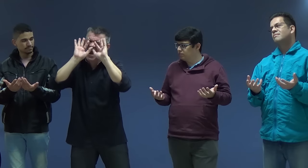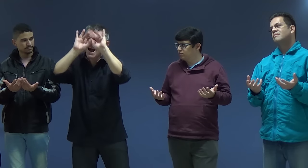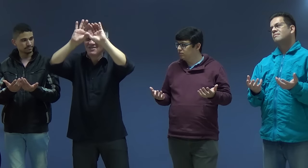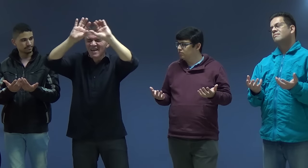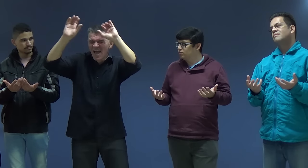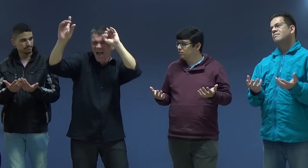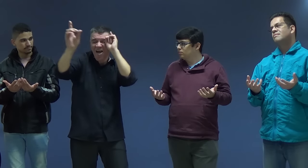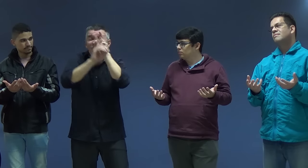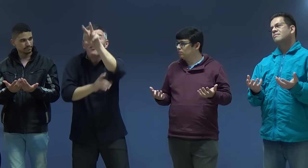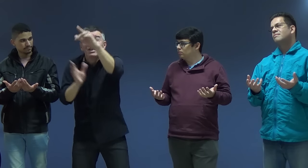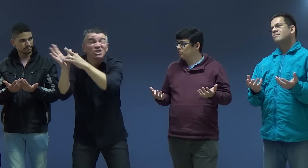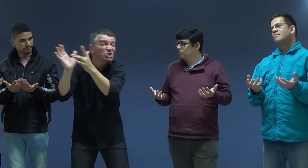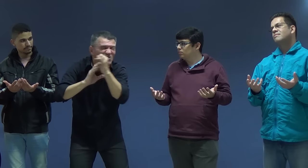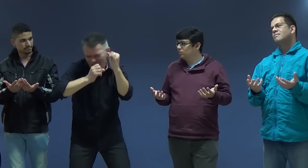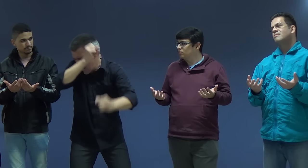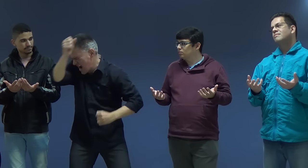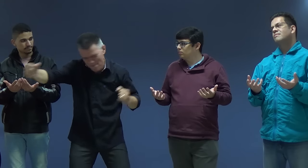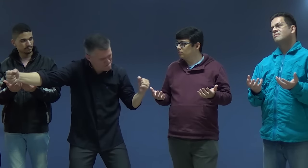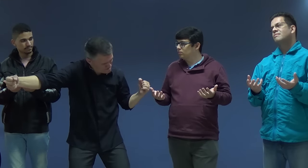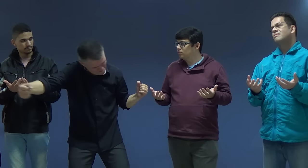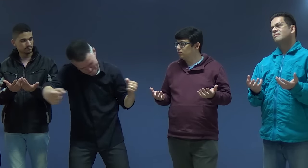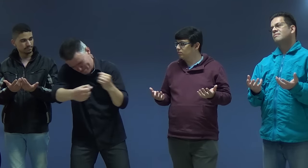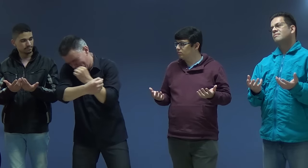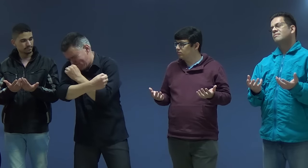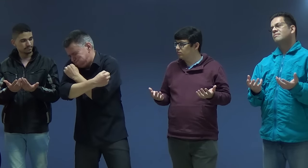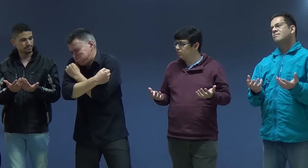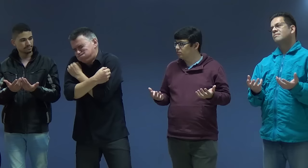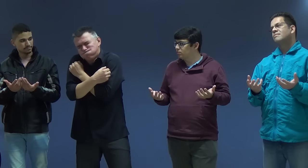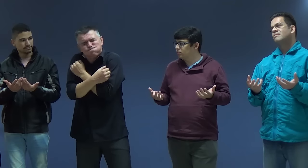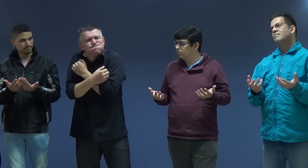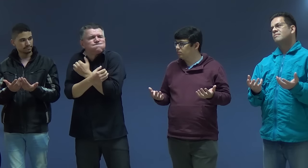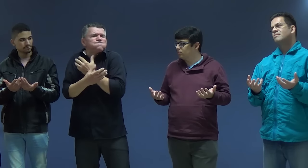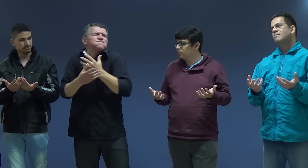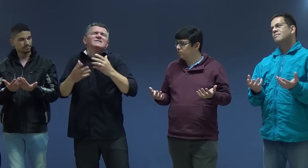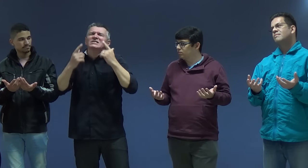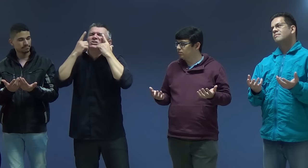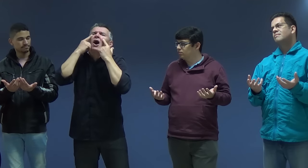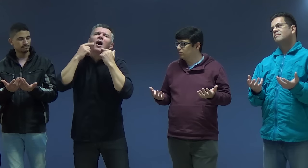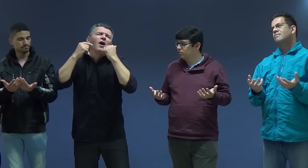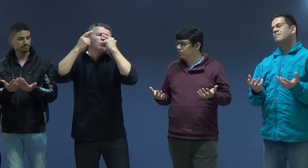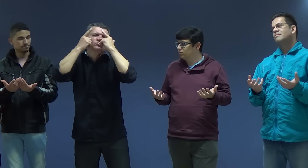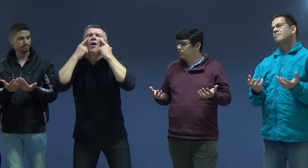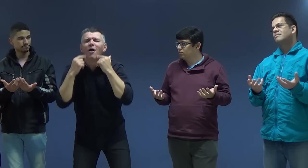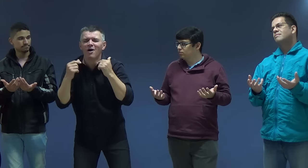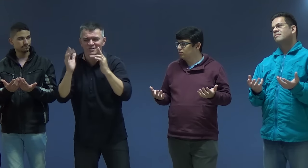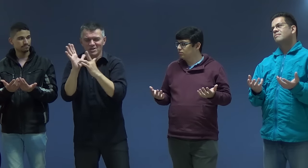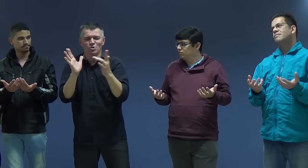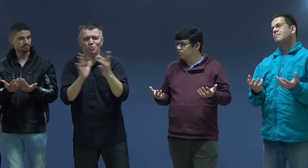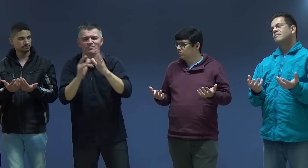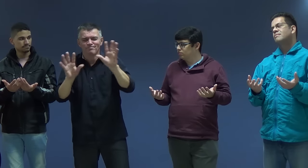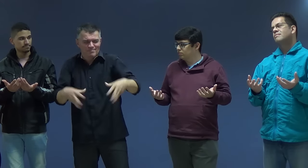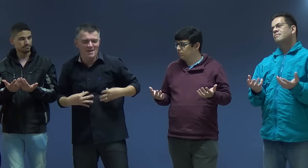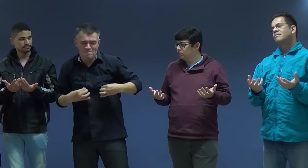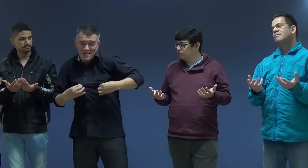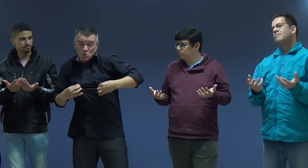vai ver o Senhor. A gente vai ver o Senhor poder te abraçar e chorar. Né,